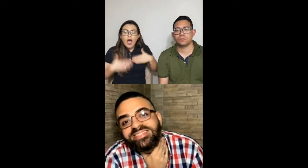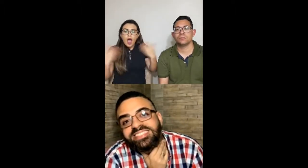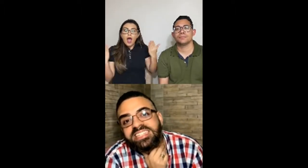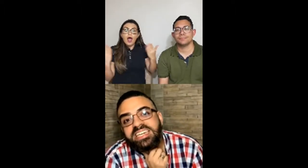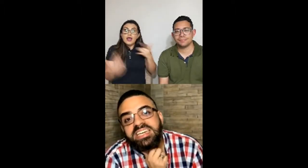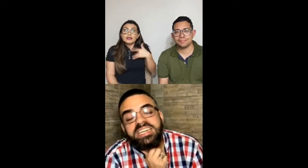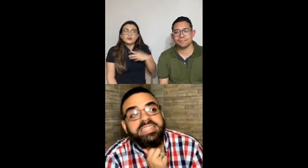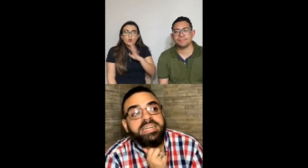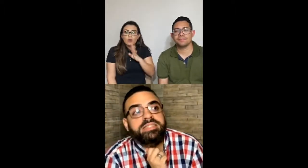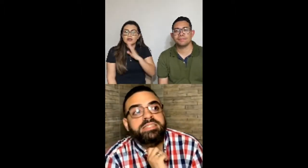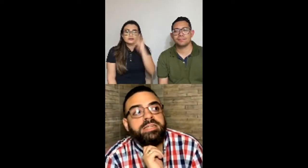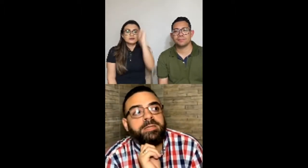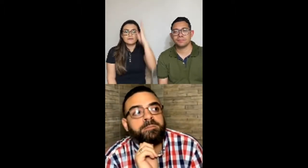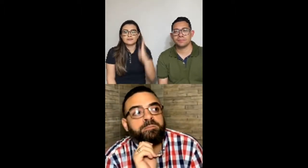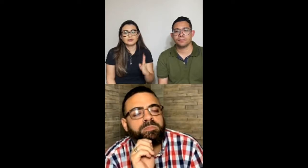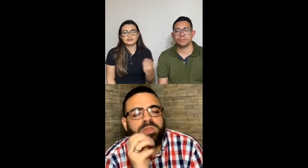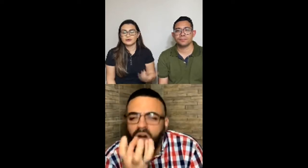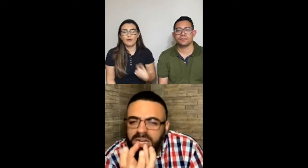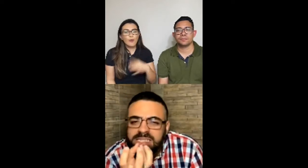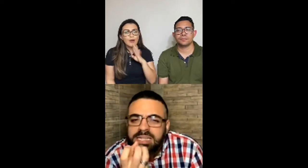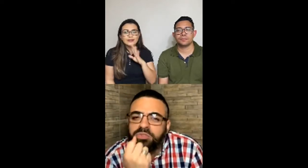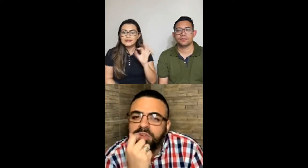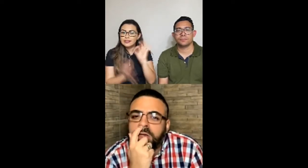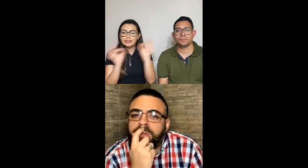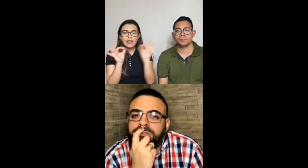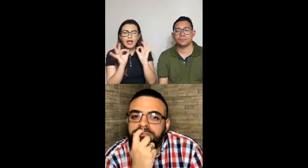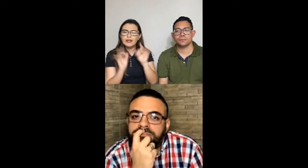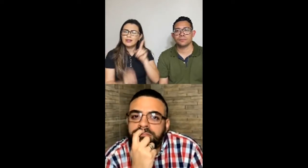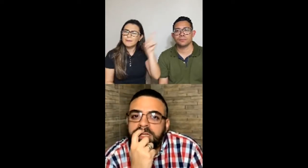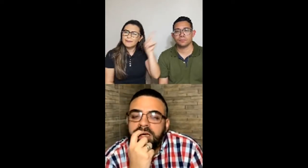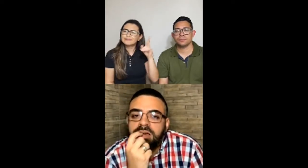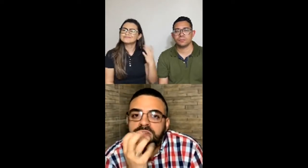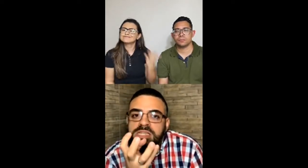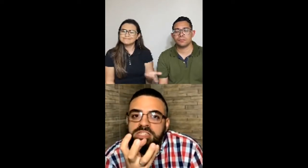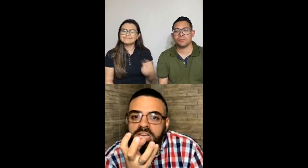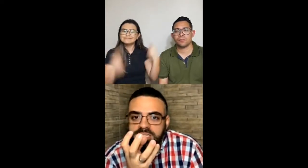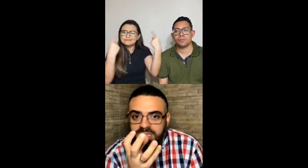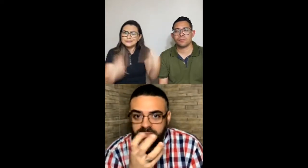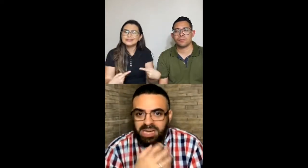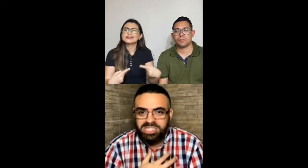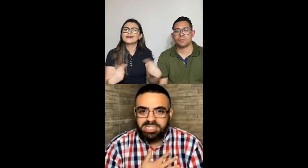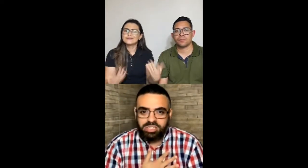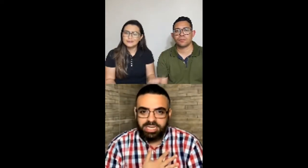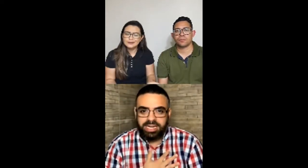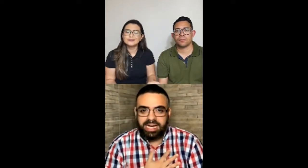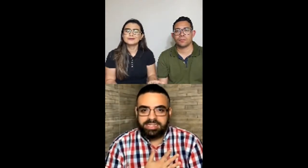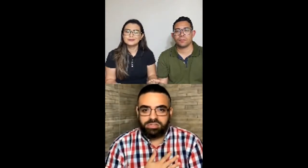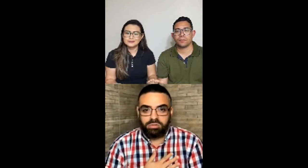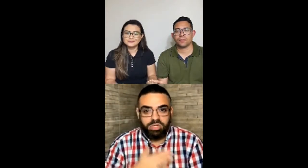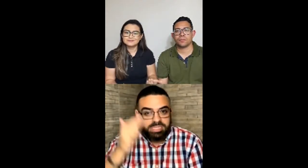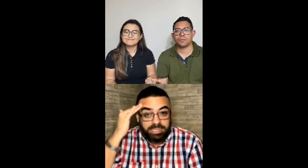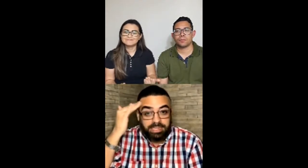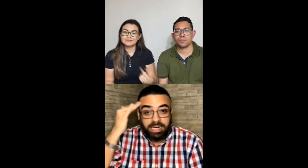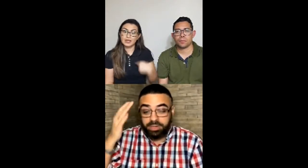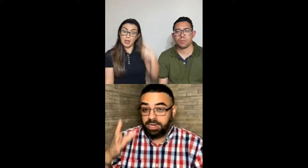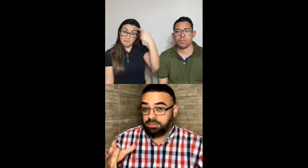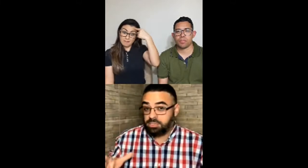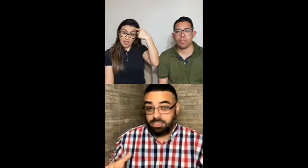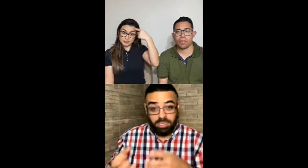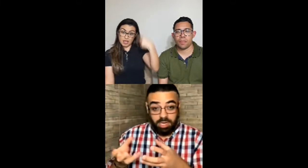onde era o Brasil. Na primeira vez que eu preguei lá. Então, assim, olha que desafio.